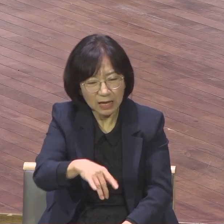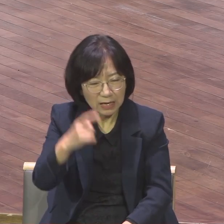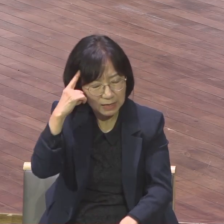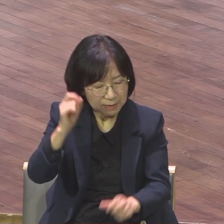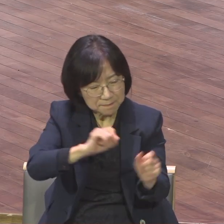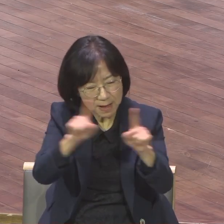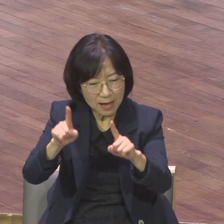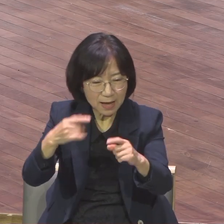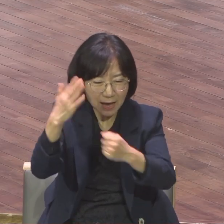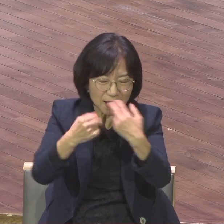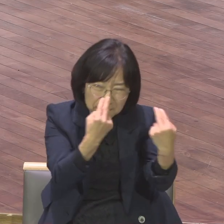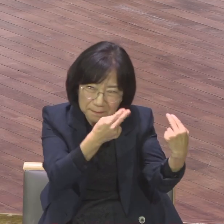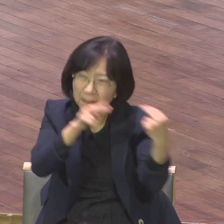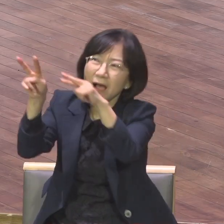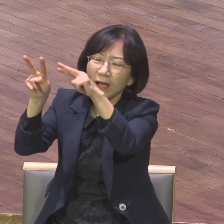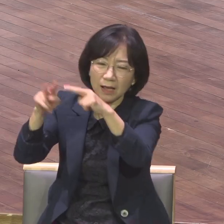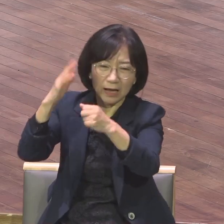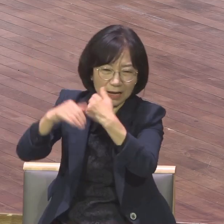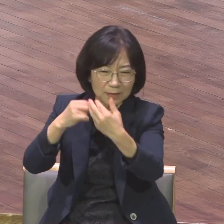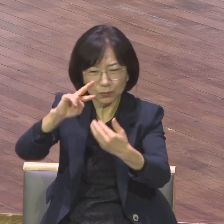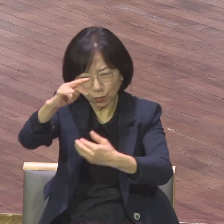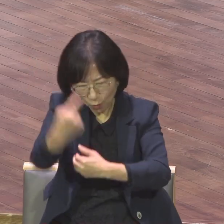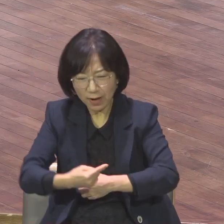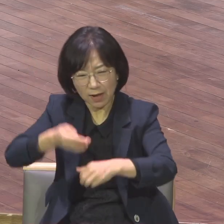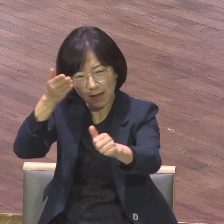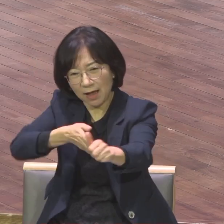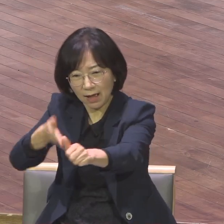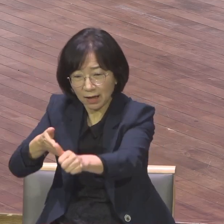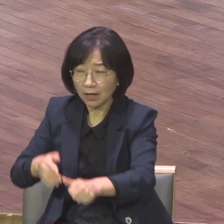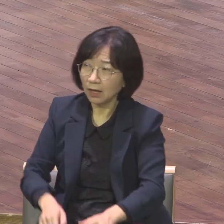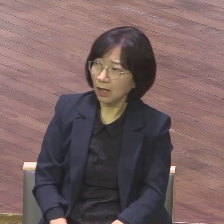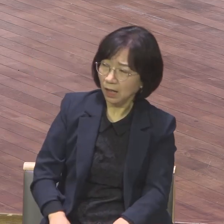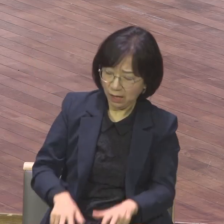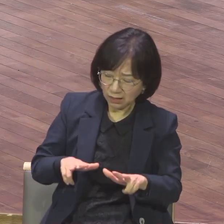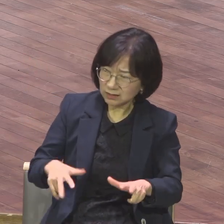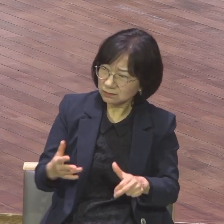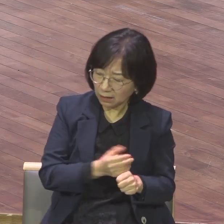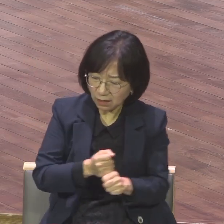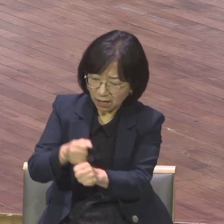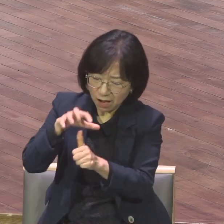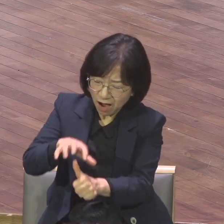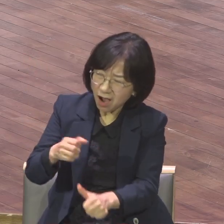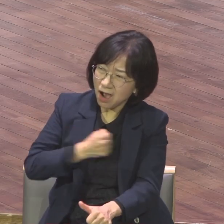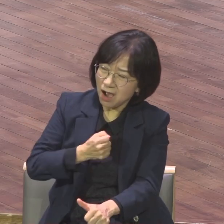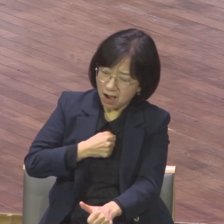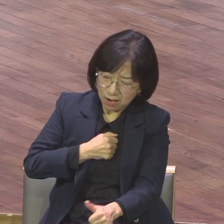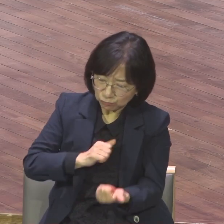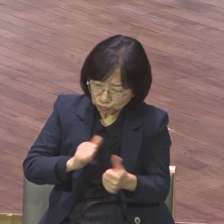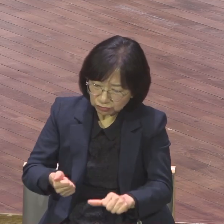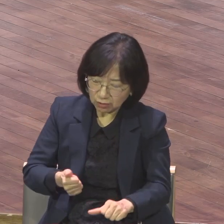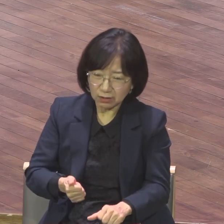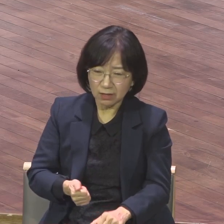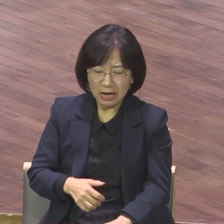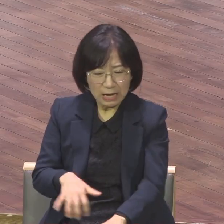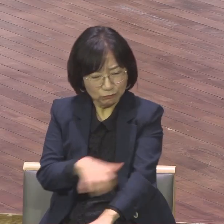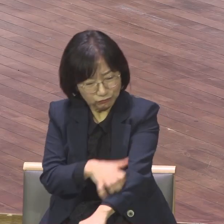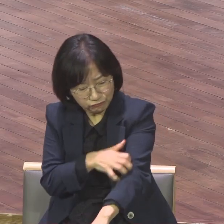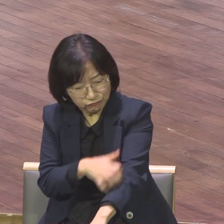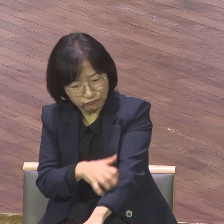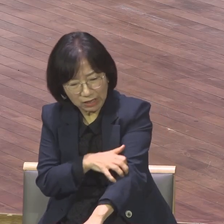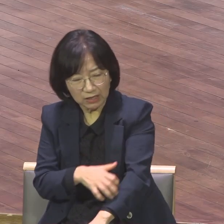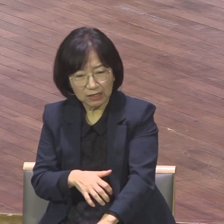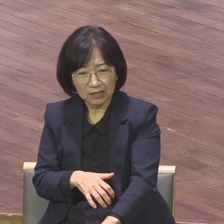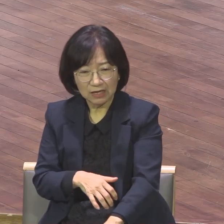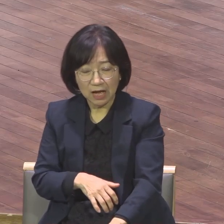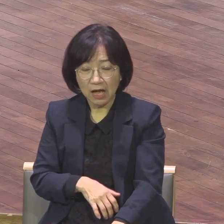겁니다. 이 말이 되는 소리입니까? 지금 죽겠는데 포로로 잡혀가지고 답답해 죽겠는데 불편해